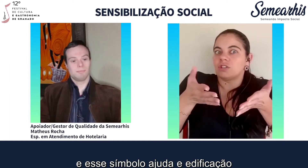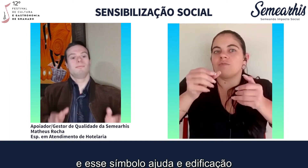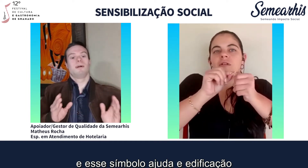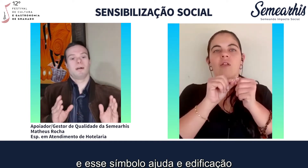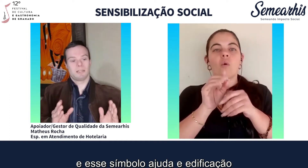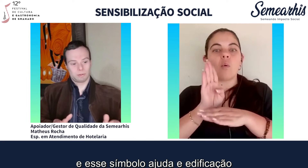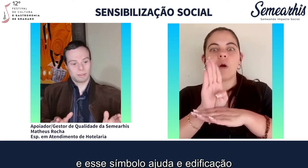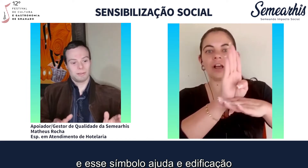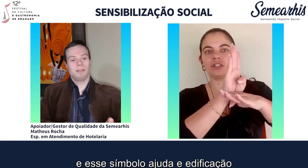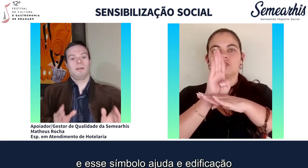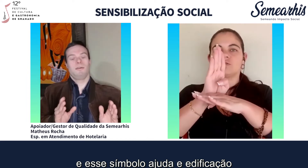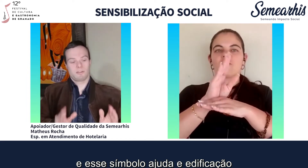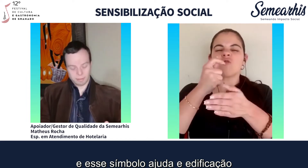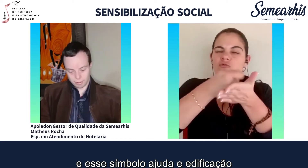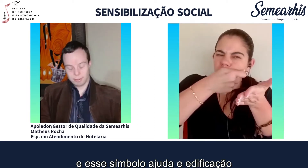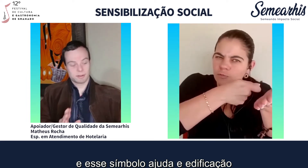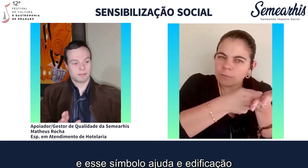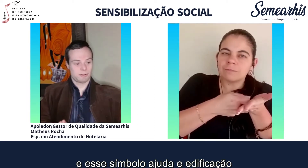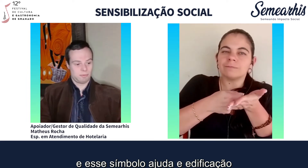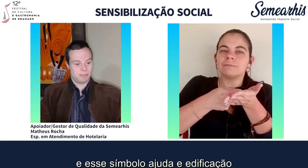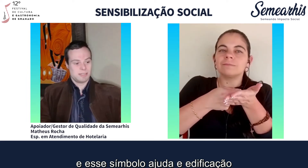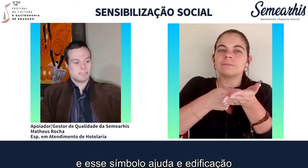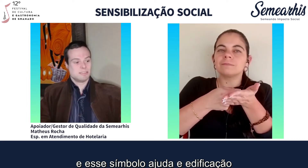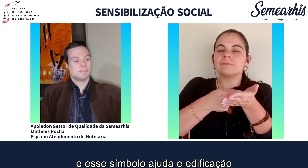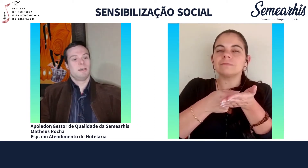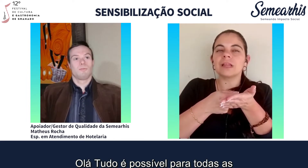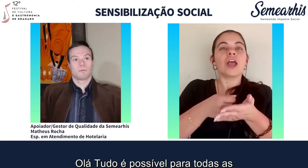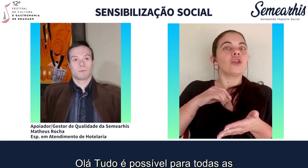Estímulo, ajuda e dedicação.